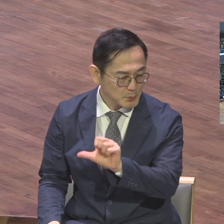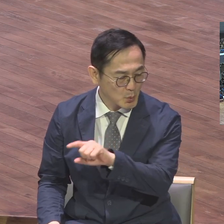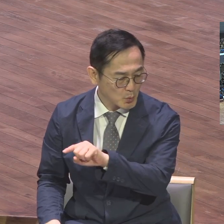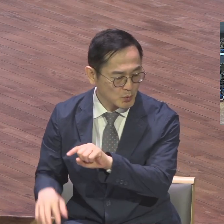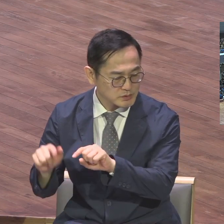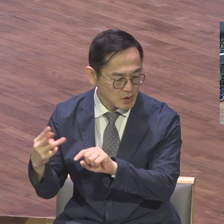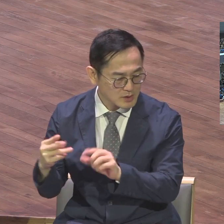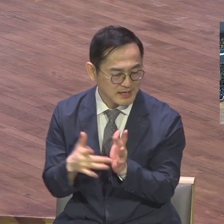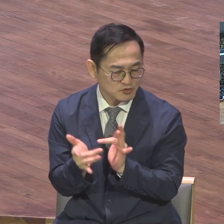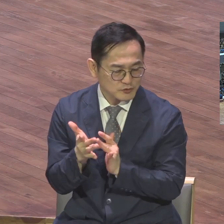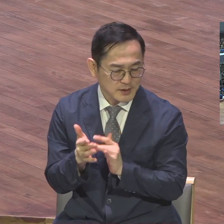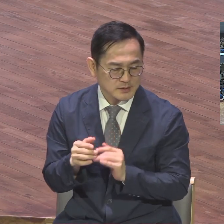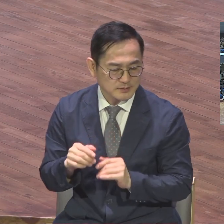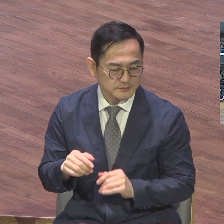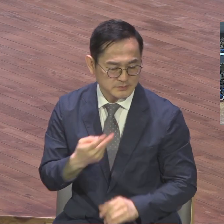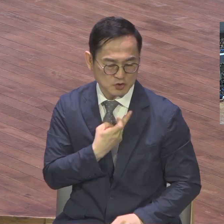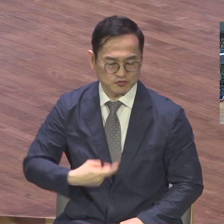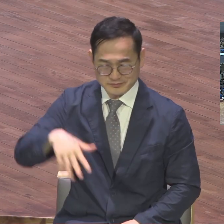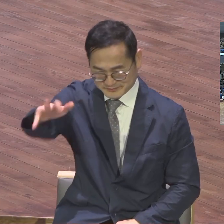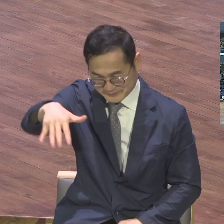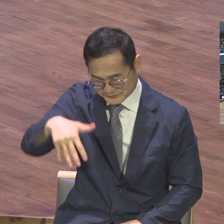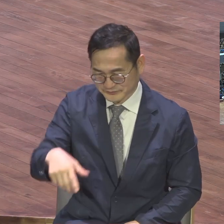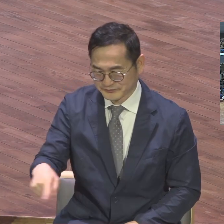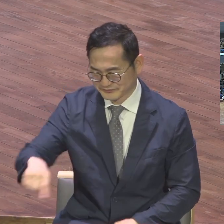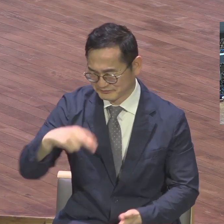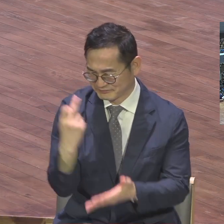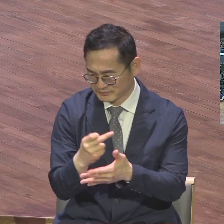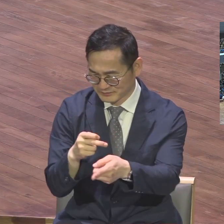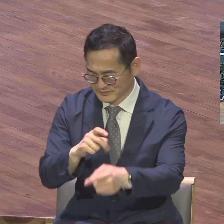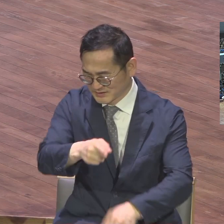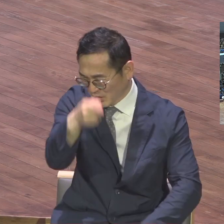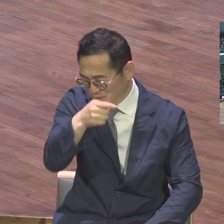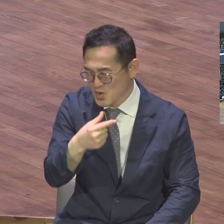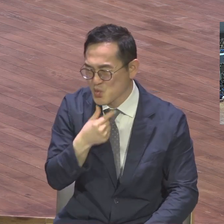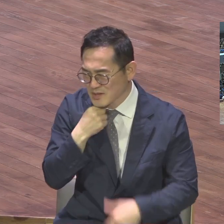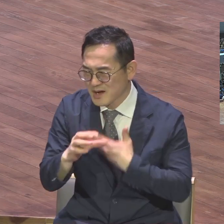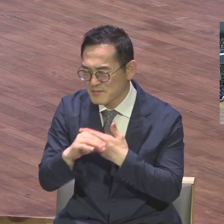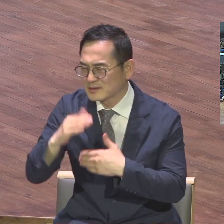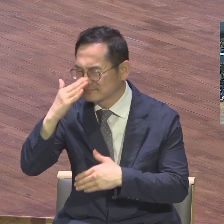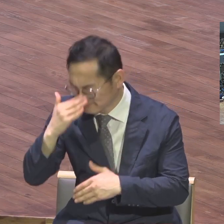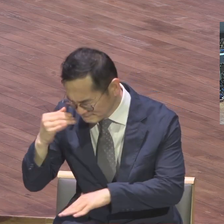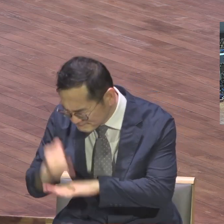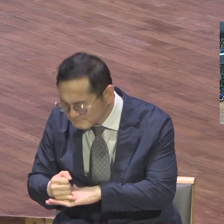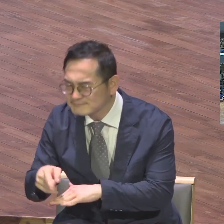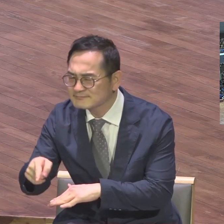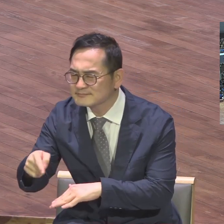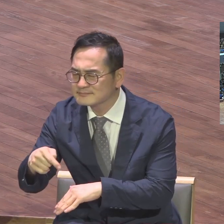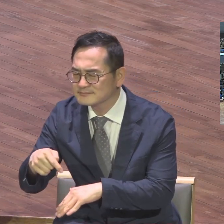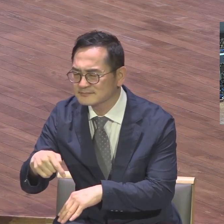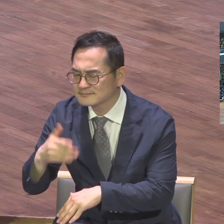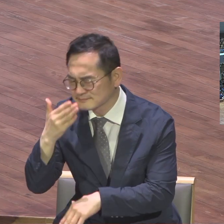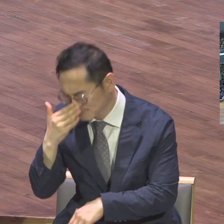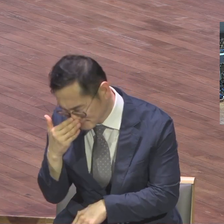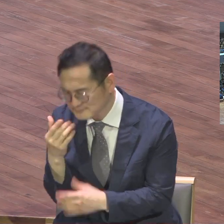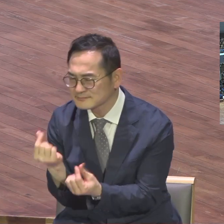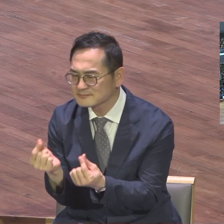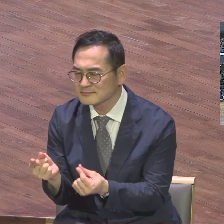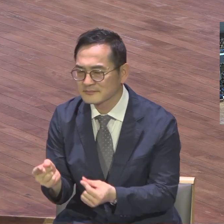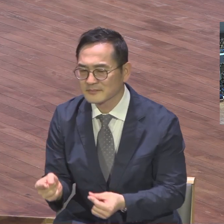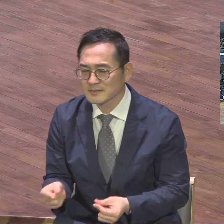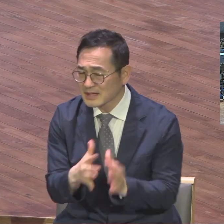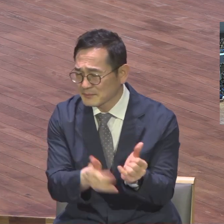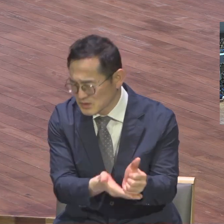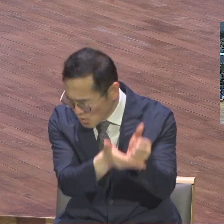이르시되 누구든지 첫째가 되고자 하면 무사람의 끝이 되며 무사람을 섬기는 자가 되어야 하리라